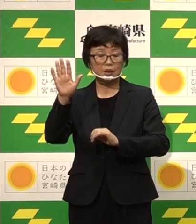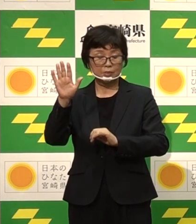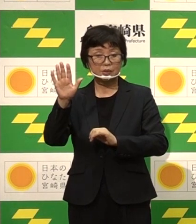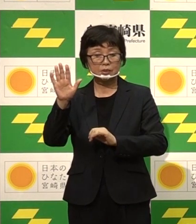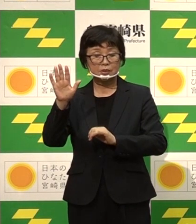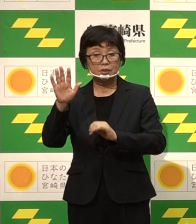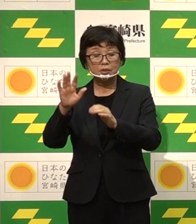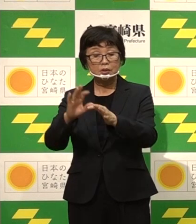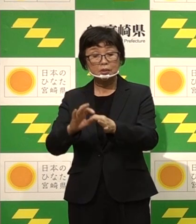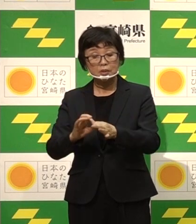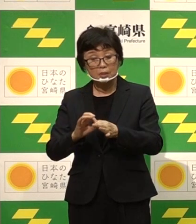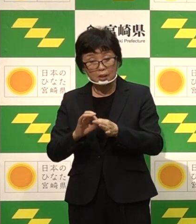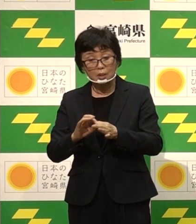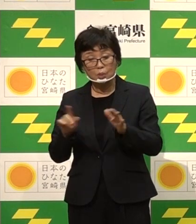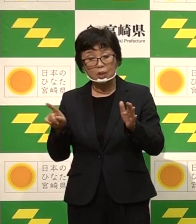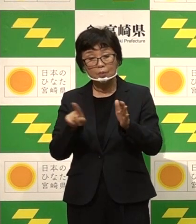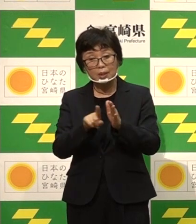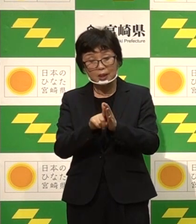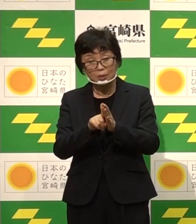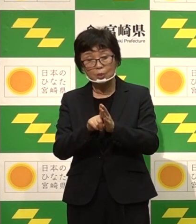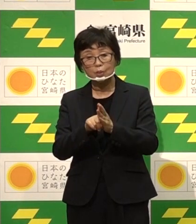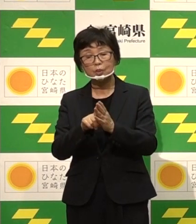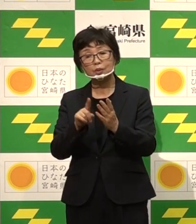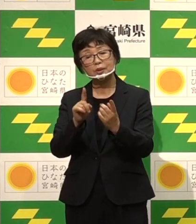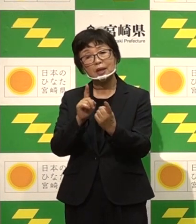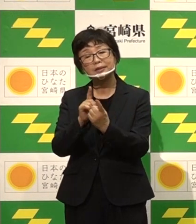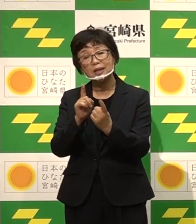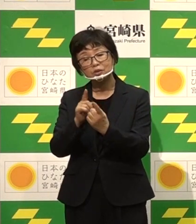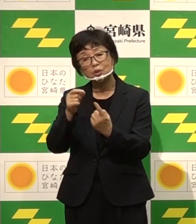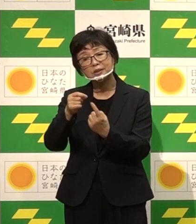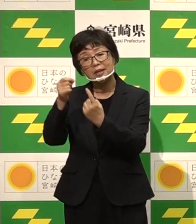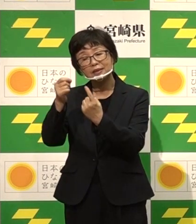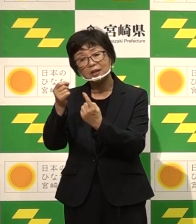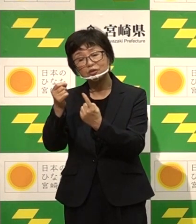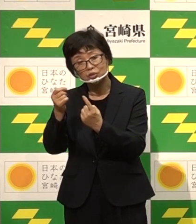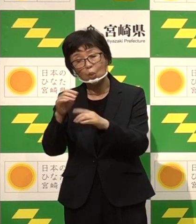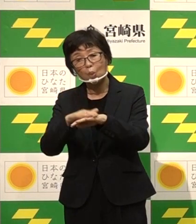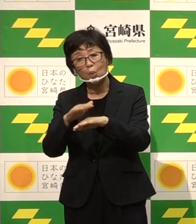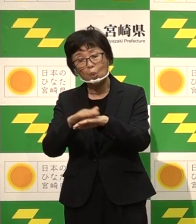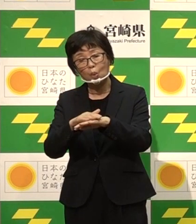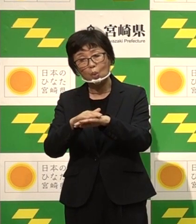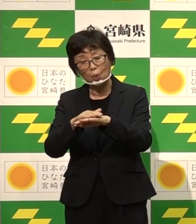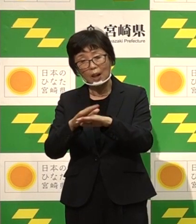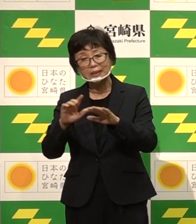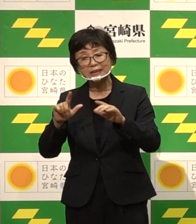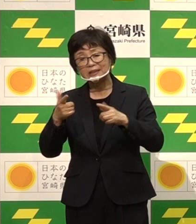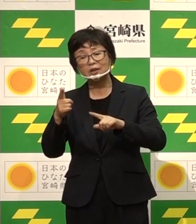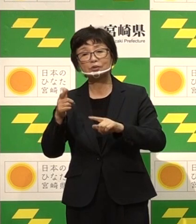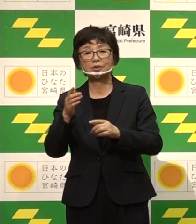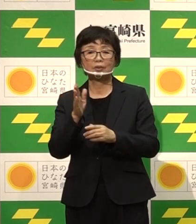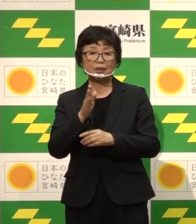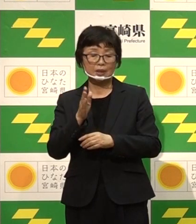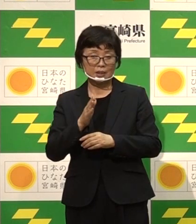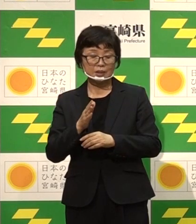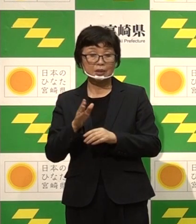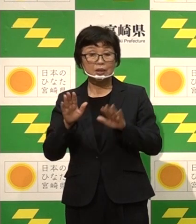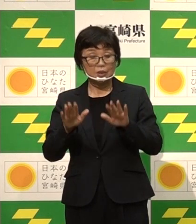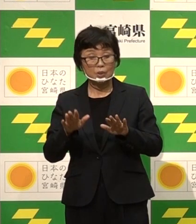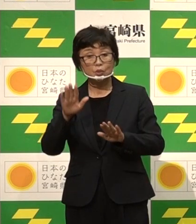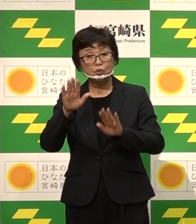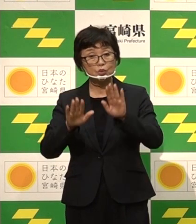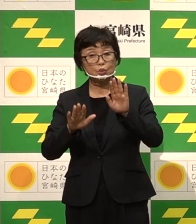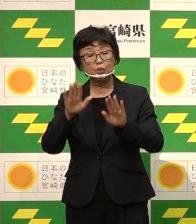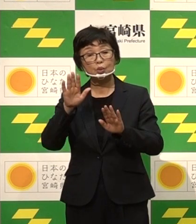まあ、かといってそういったこれまでの対策の選択肢といいますか、それを全て否定するものではありませんが、今このような状況の中